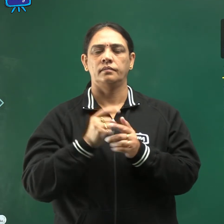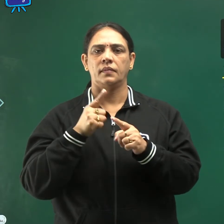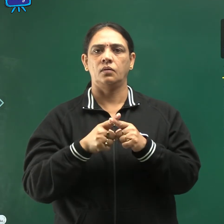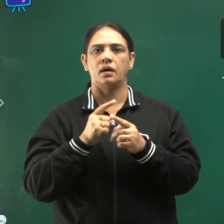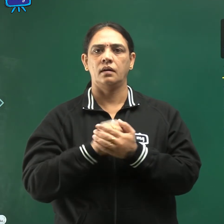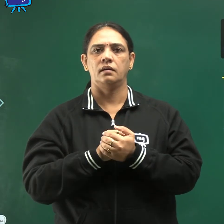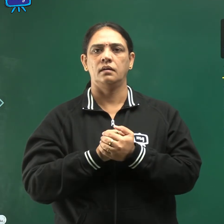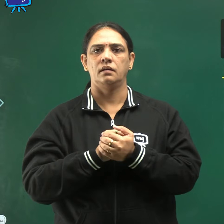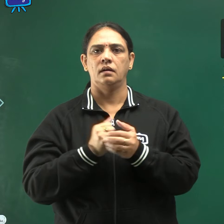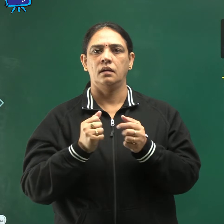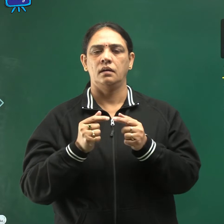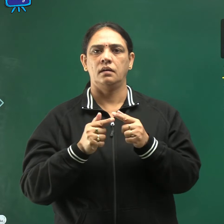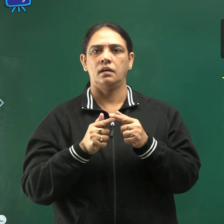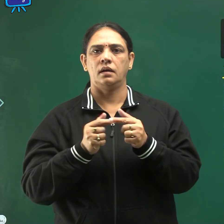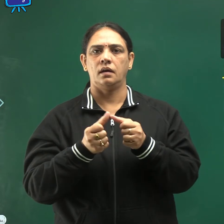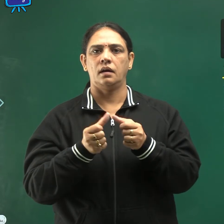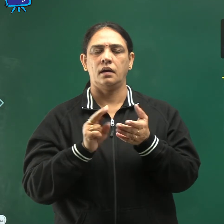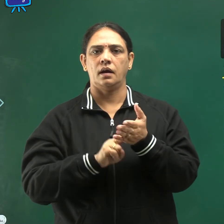गुणा tan